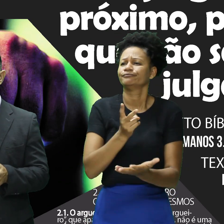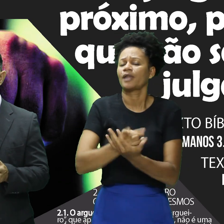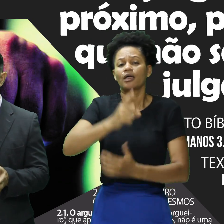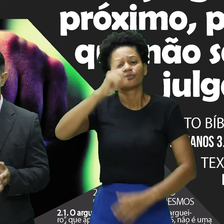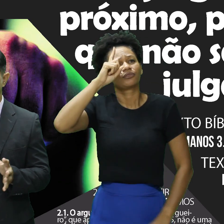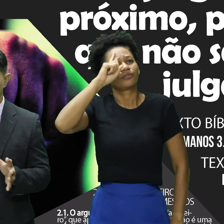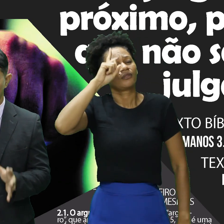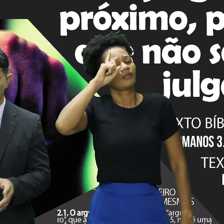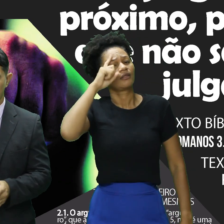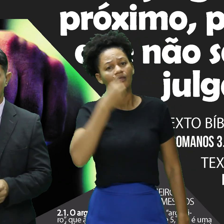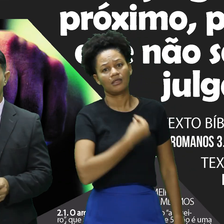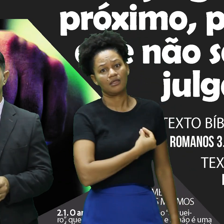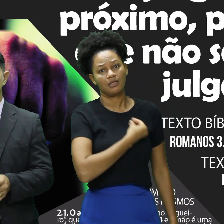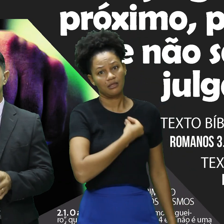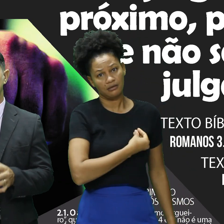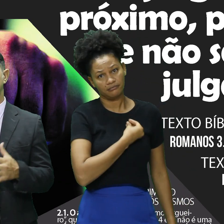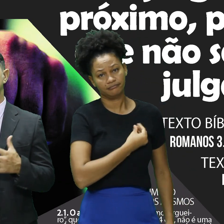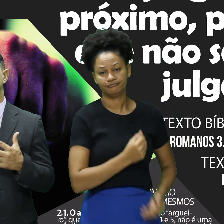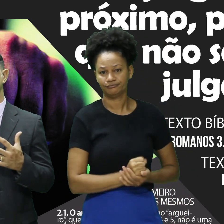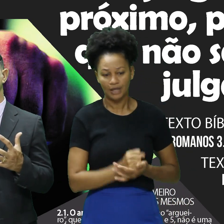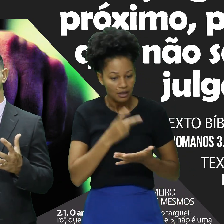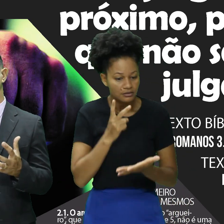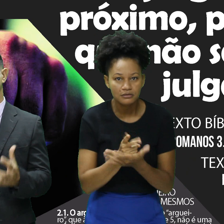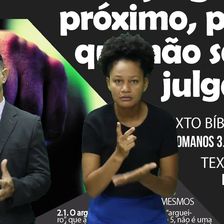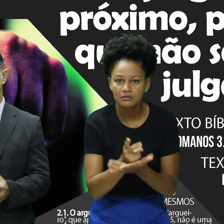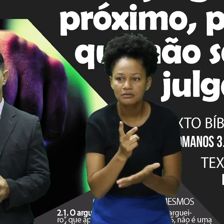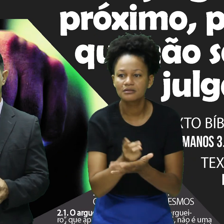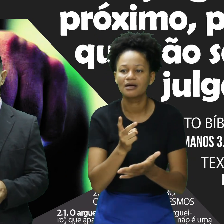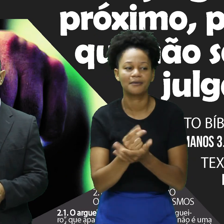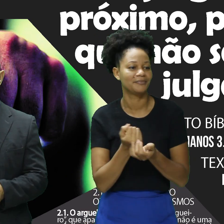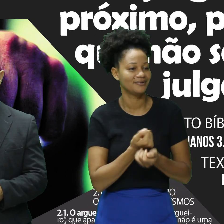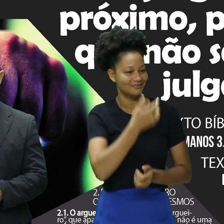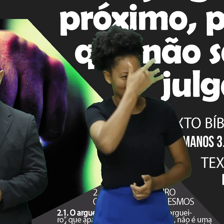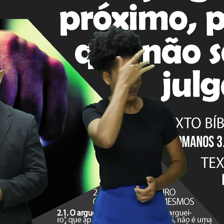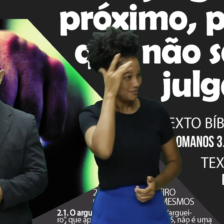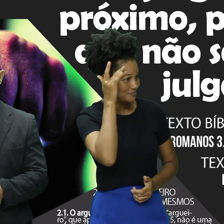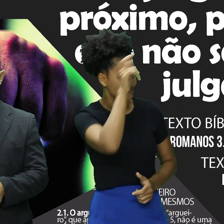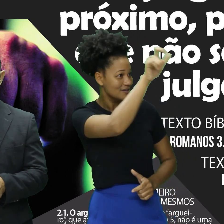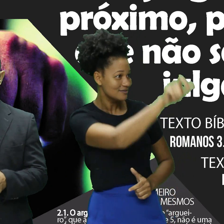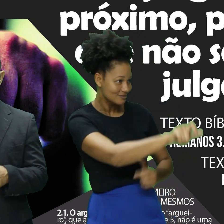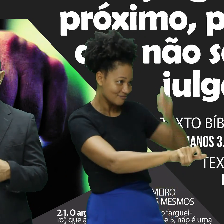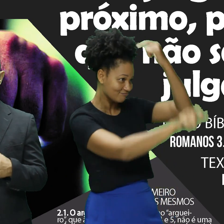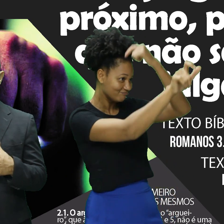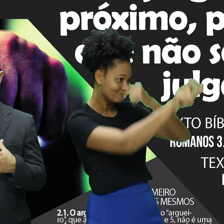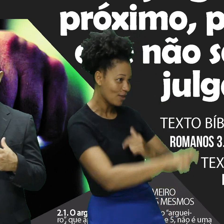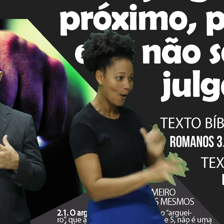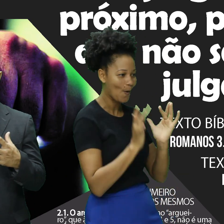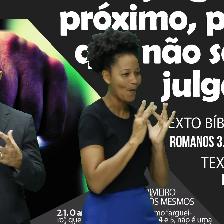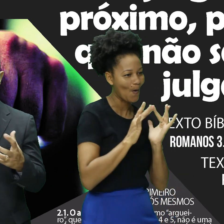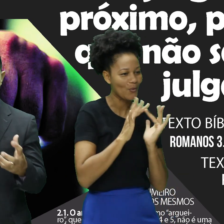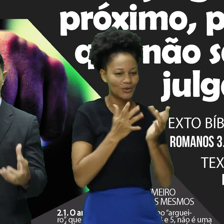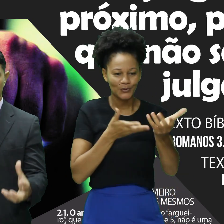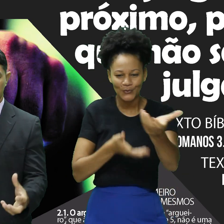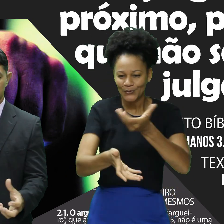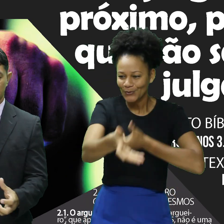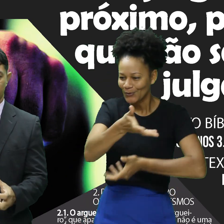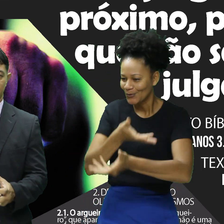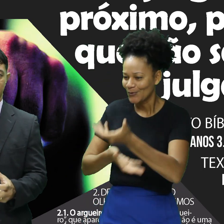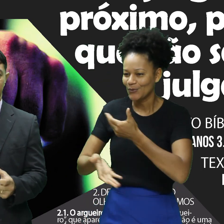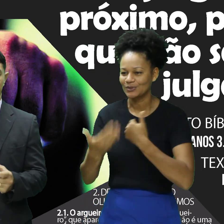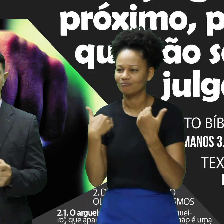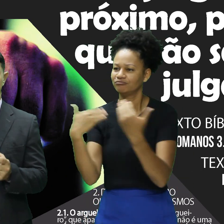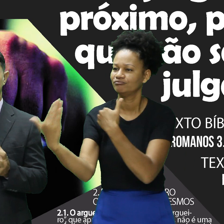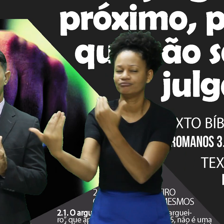que acontece conosco. Sempre estamos em relação com as pessoas, temos comunicações